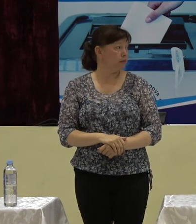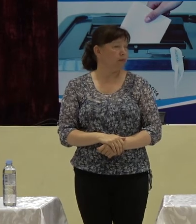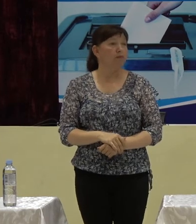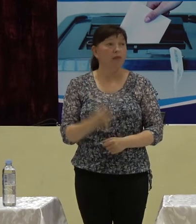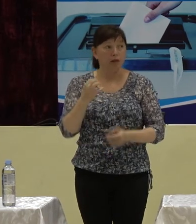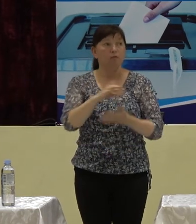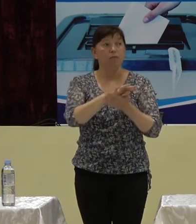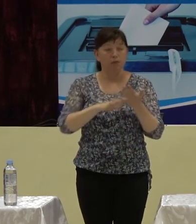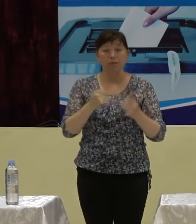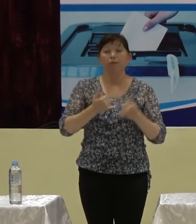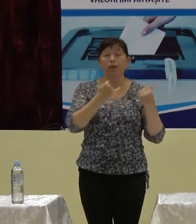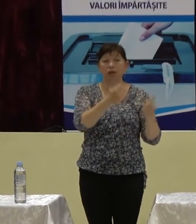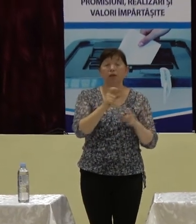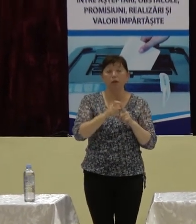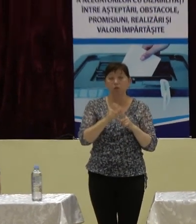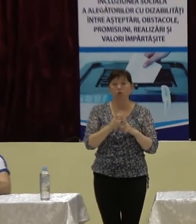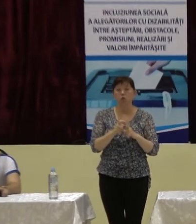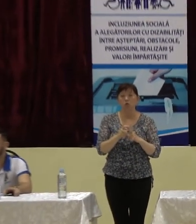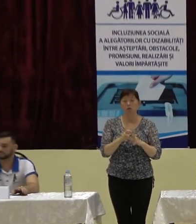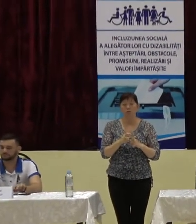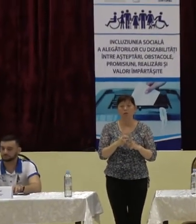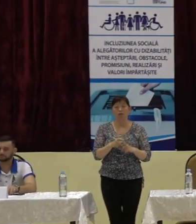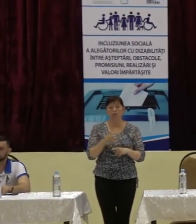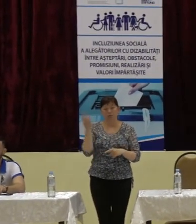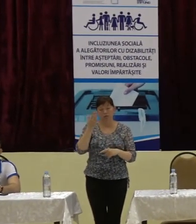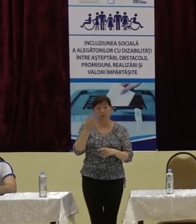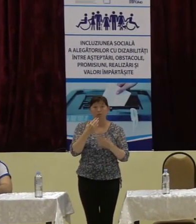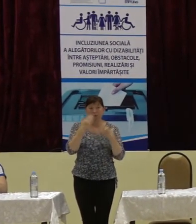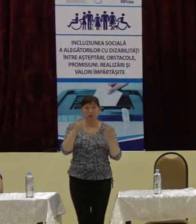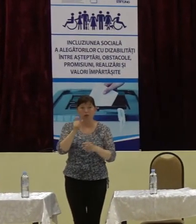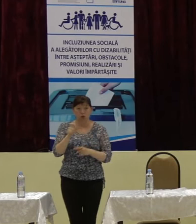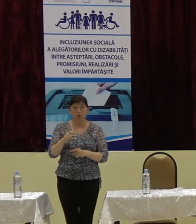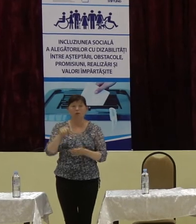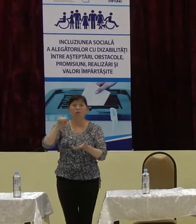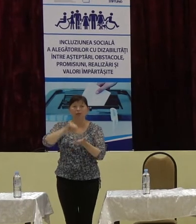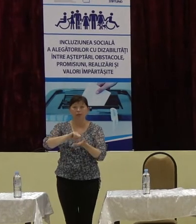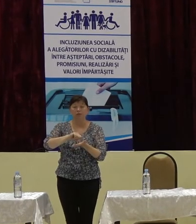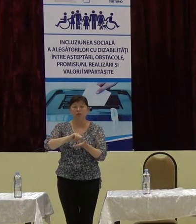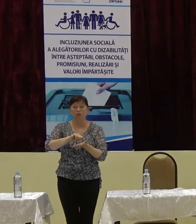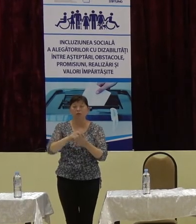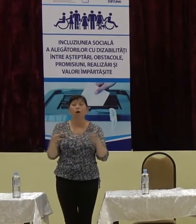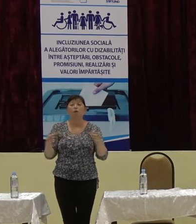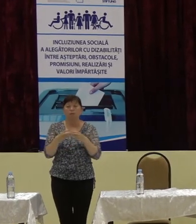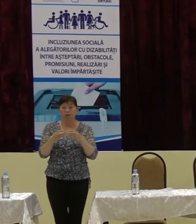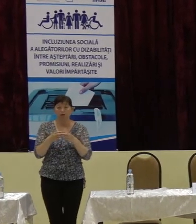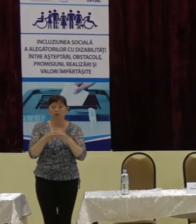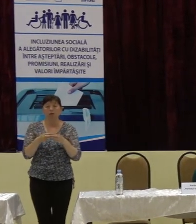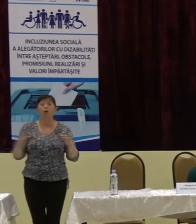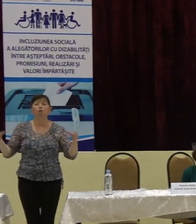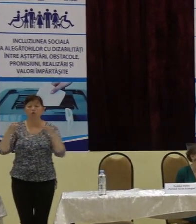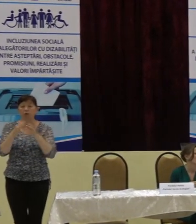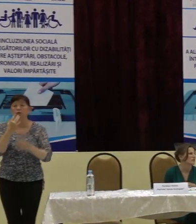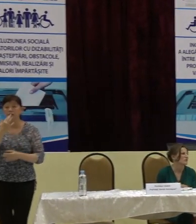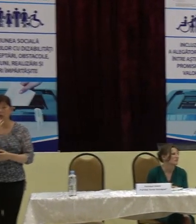În continuare oferim posibilitatea de a adresa mesajul final reprezentantei partidului politic, Partidul